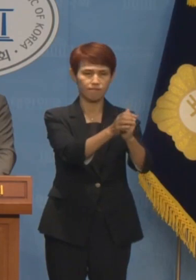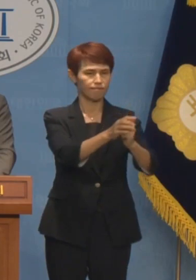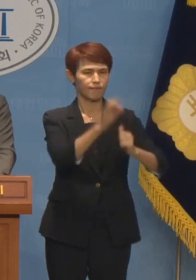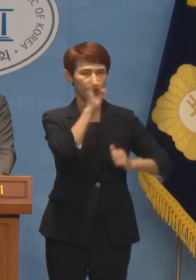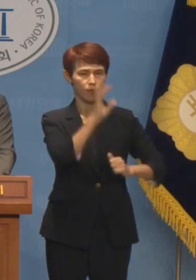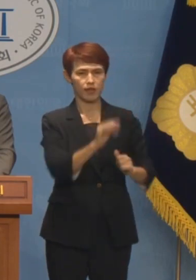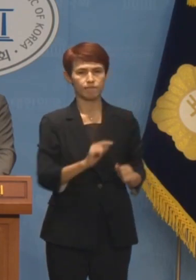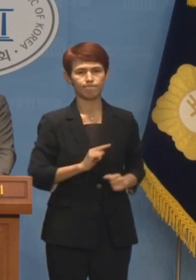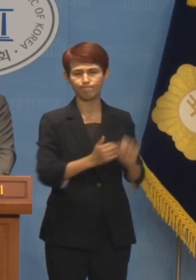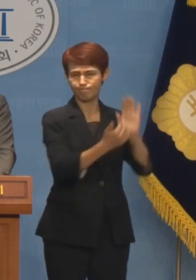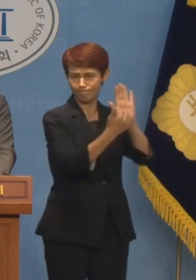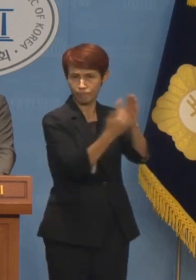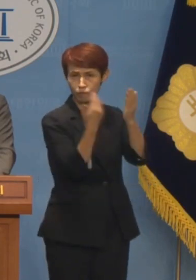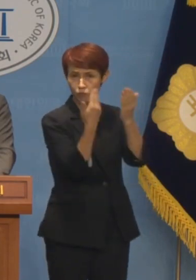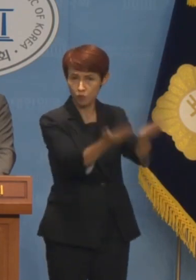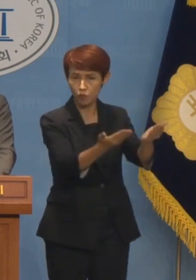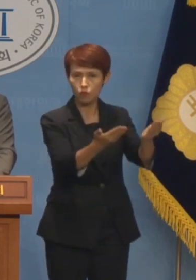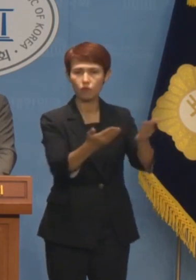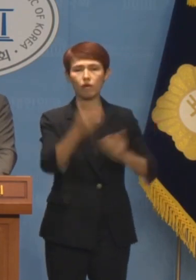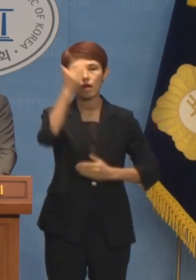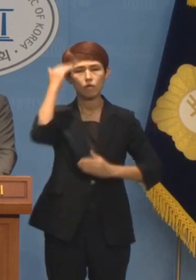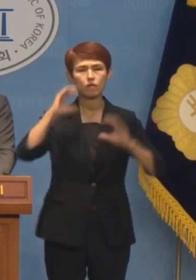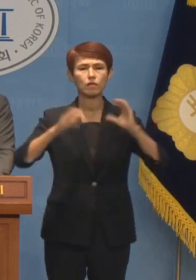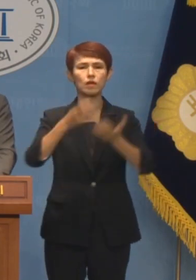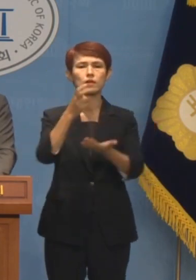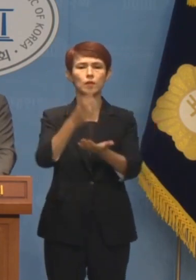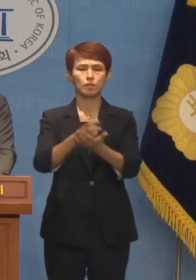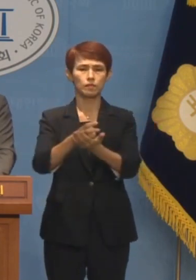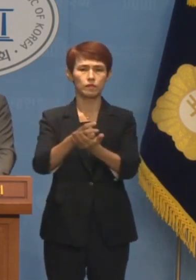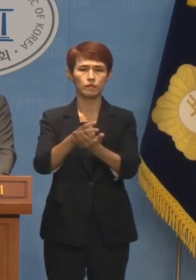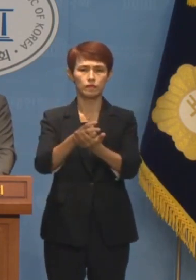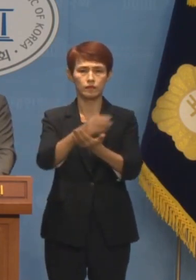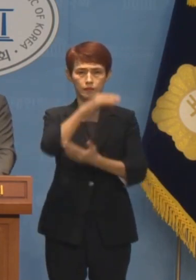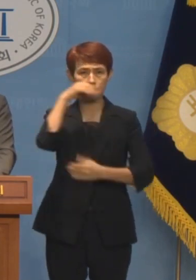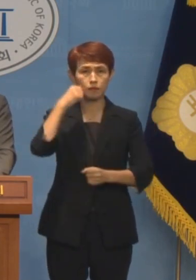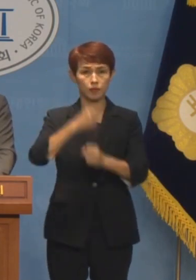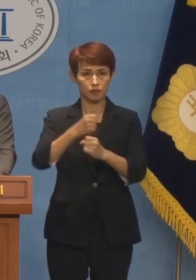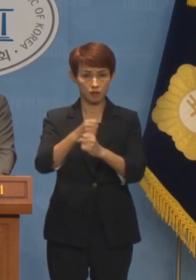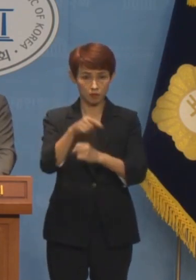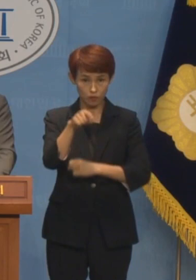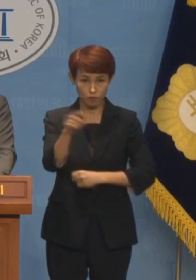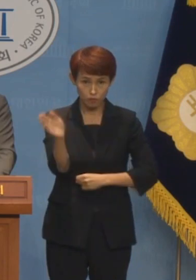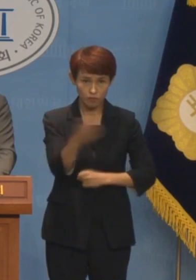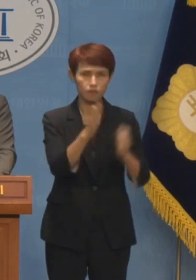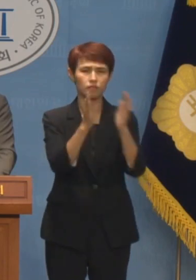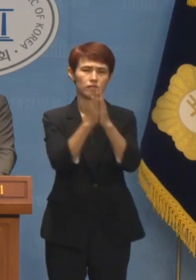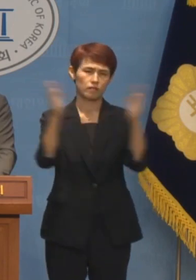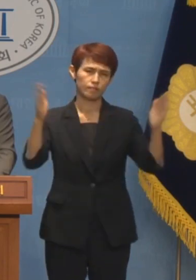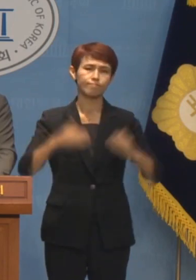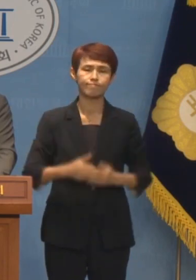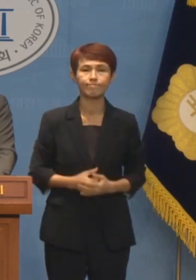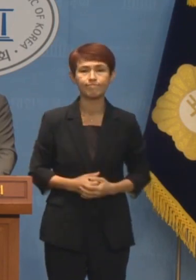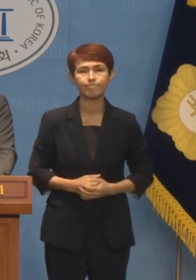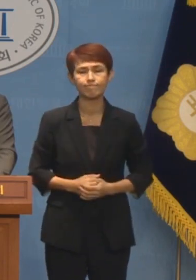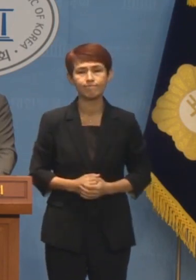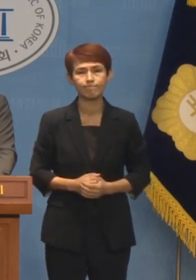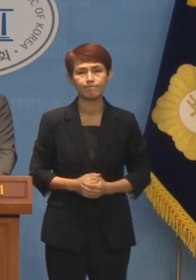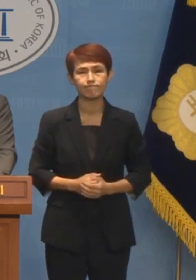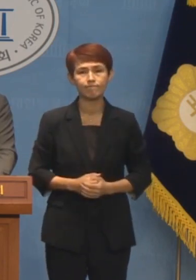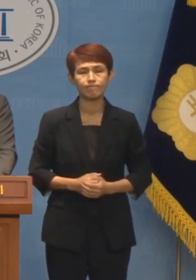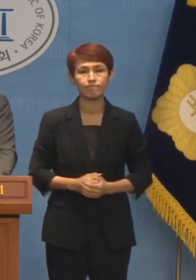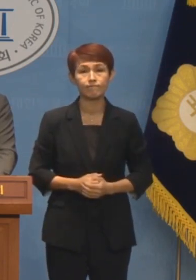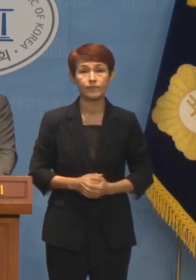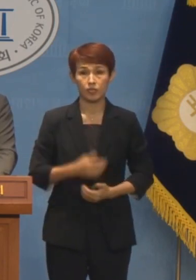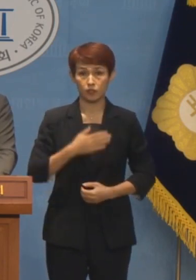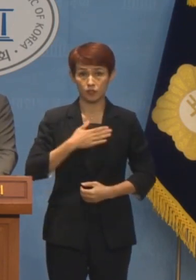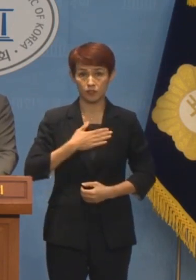봉쇄함으로써 대한민국의 헌법 정통성을 바로 세우는 것에서 출발해야 할 것입니다. 이에